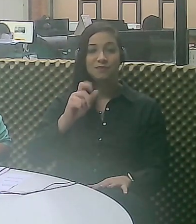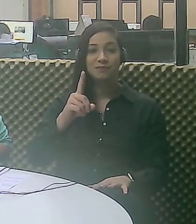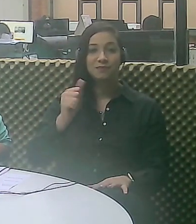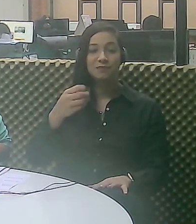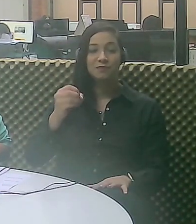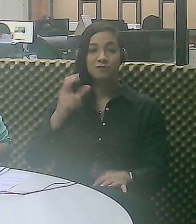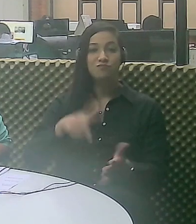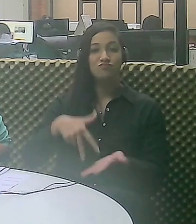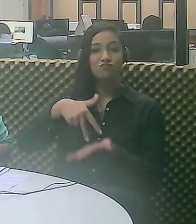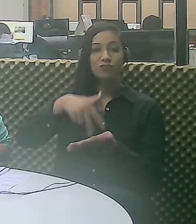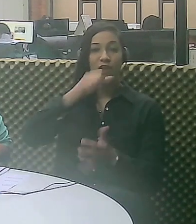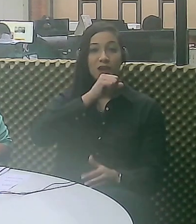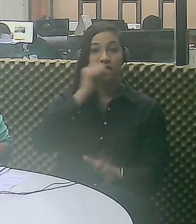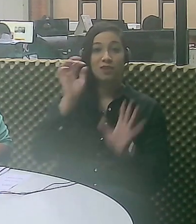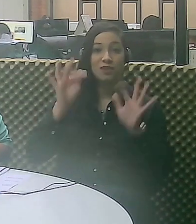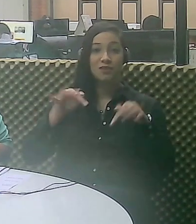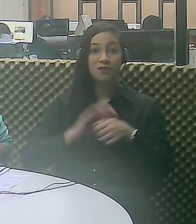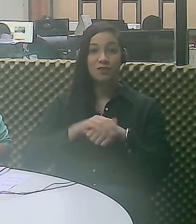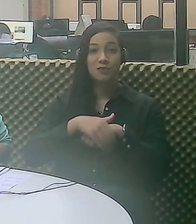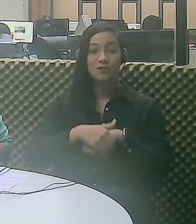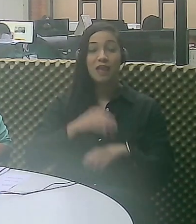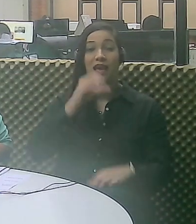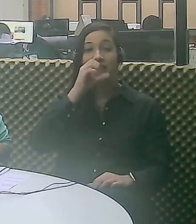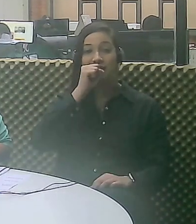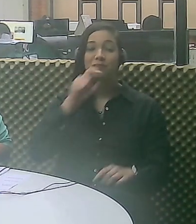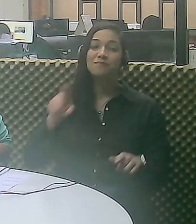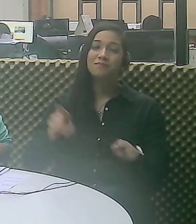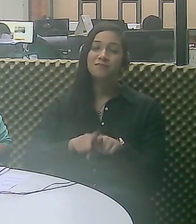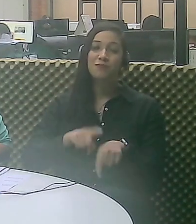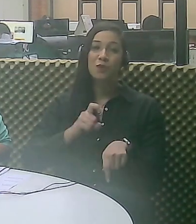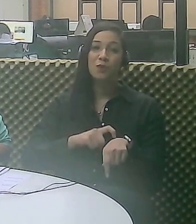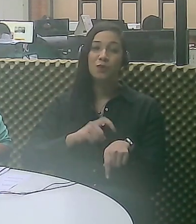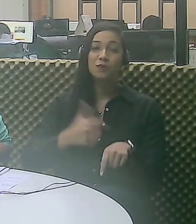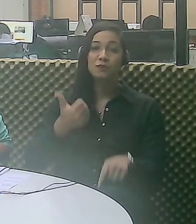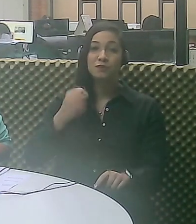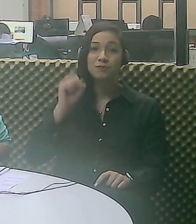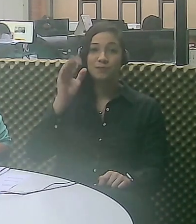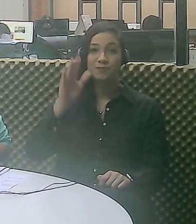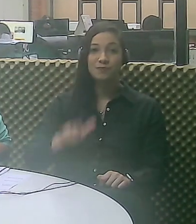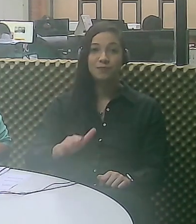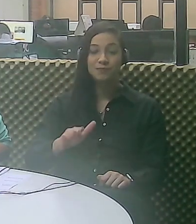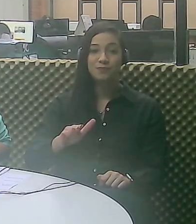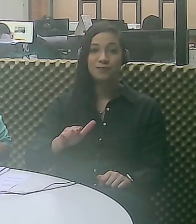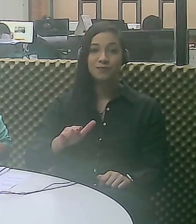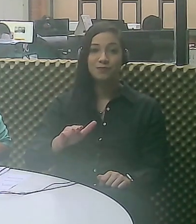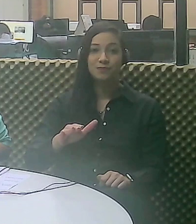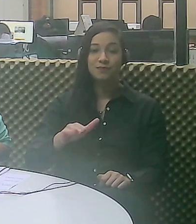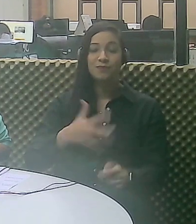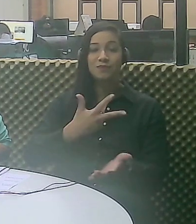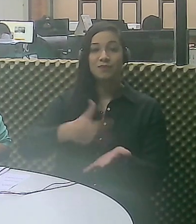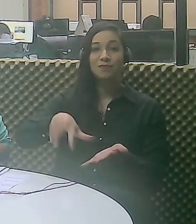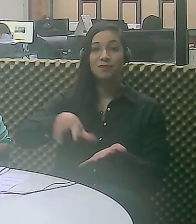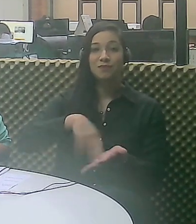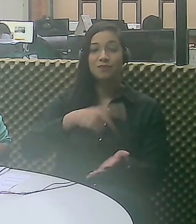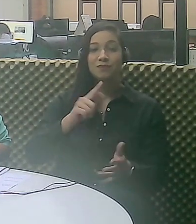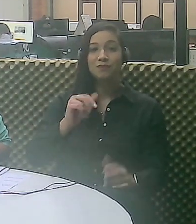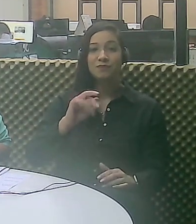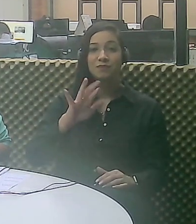para encerrar a noite. No sábado, também a partir das 18h, é a vez do baile de samba de